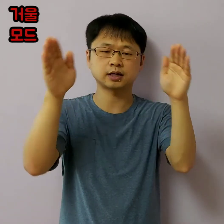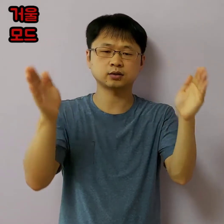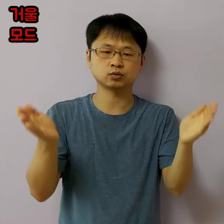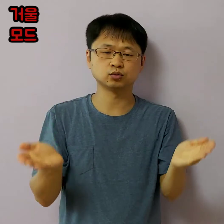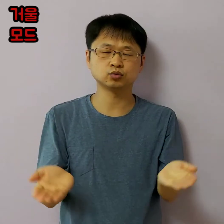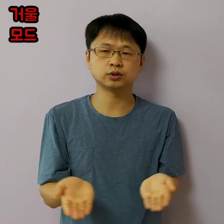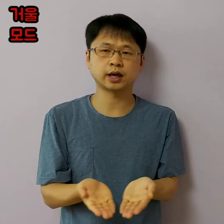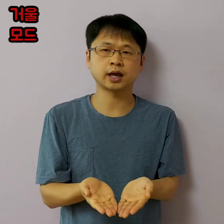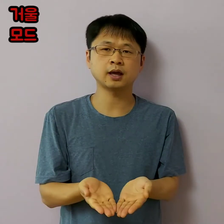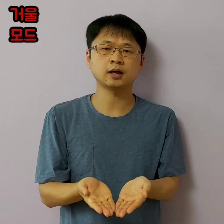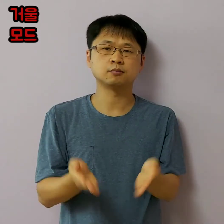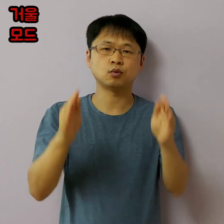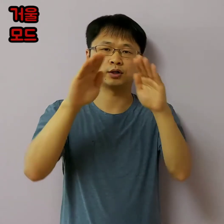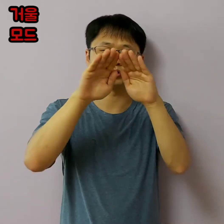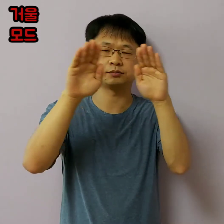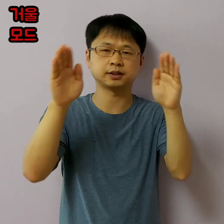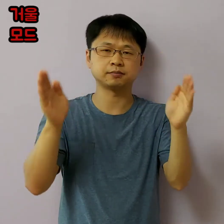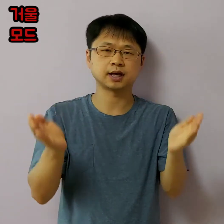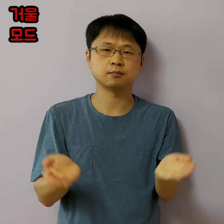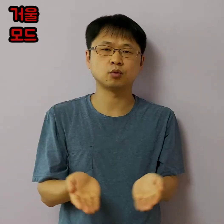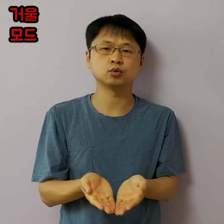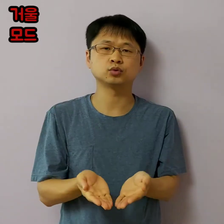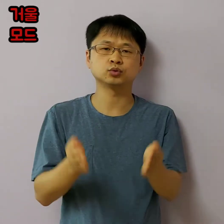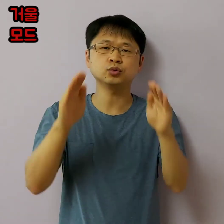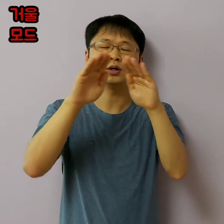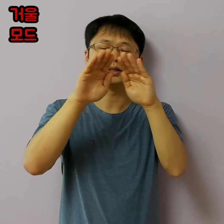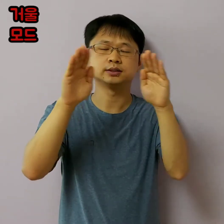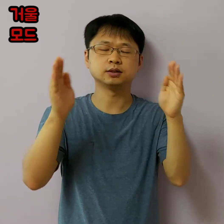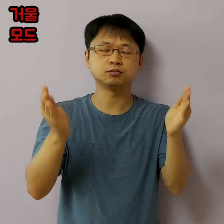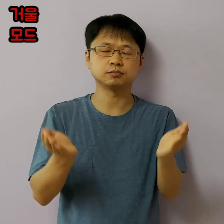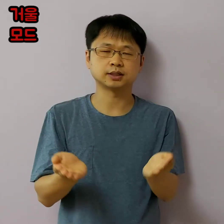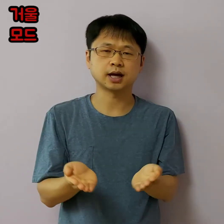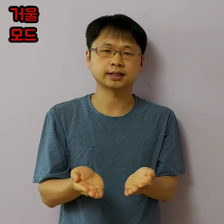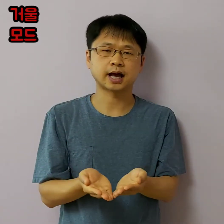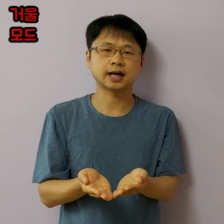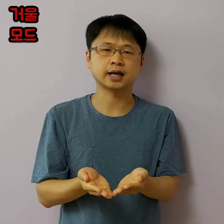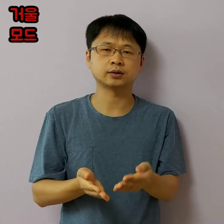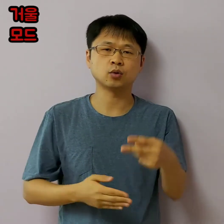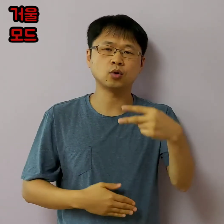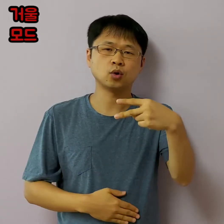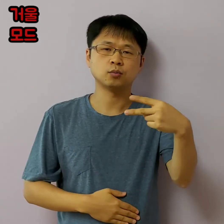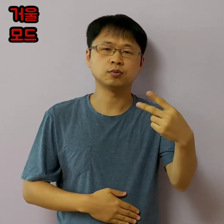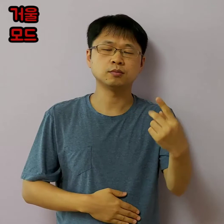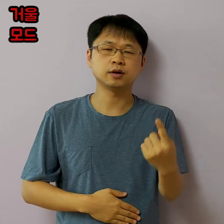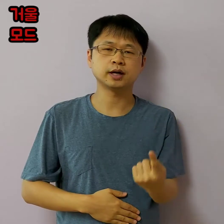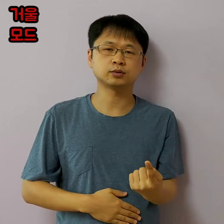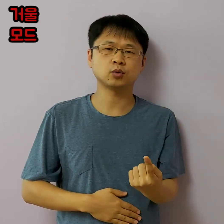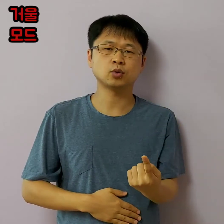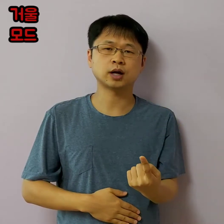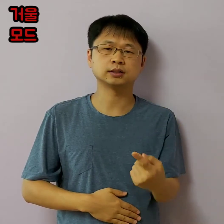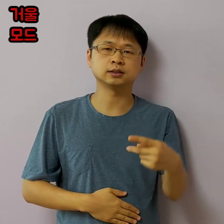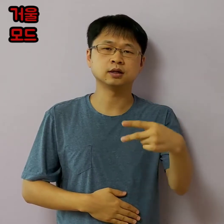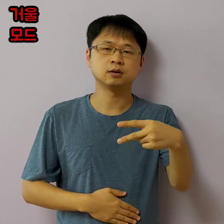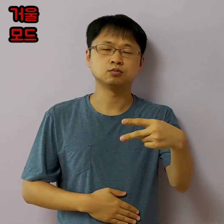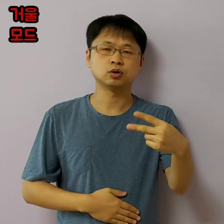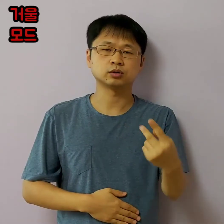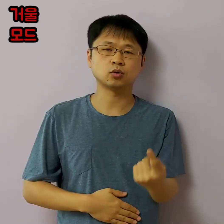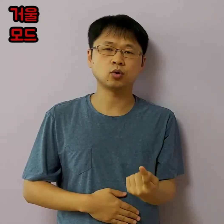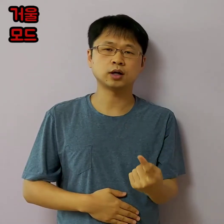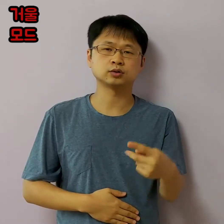아래로 둥글게 모아주시면 됩니다. 모두, 전부입니다. 다해도, 뭐뭐 해도라는 무엇도 하는